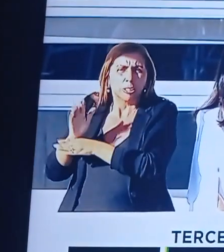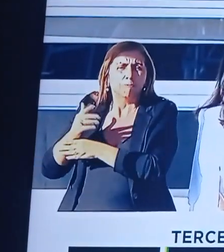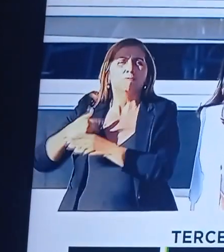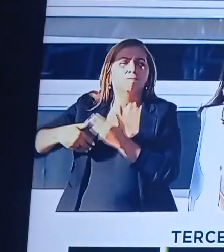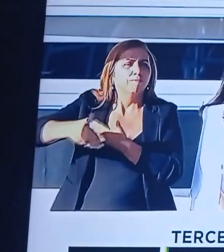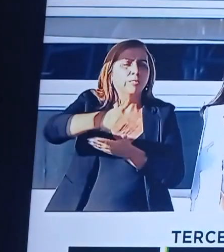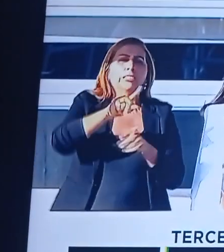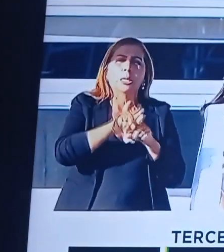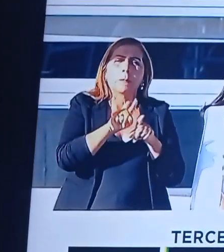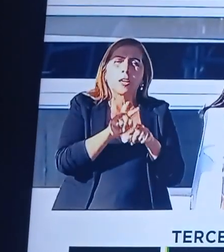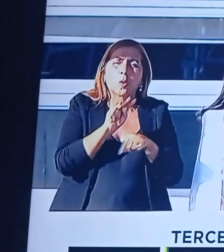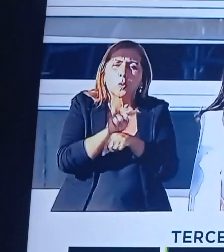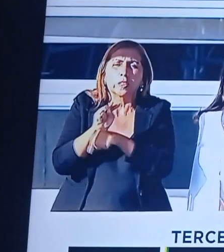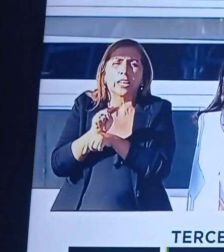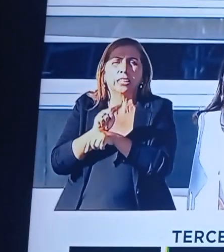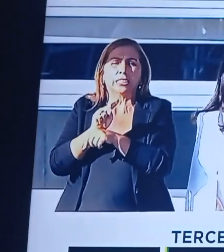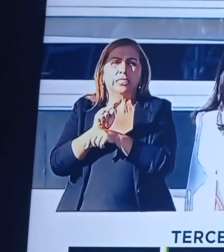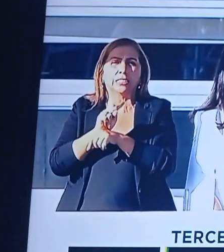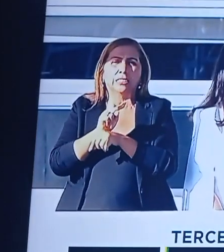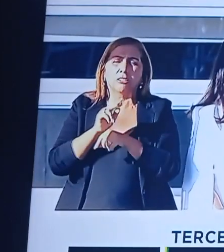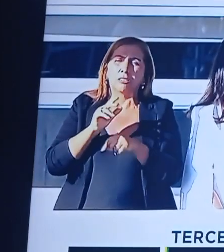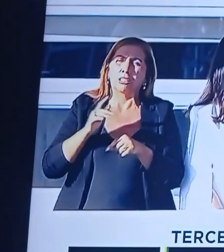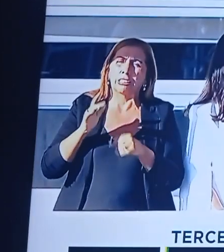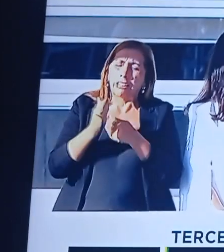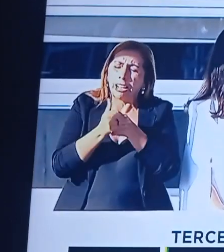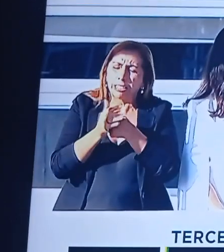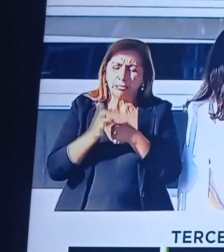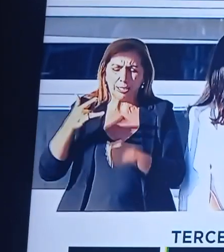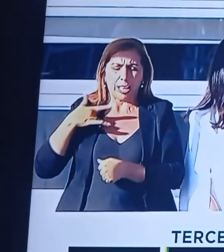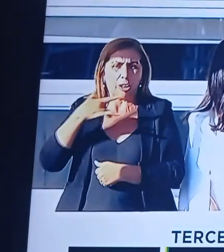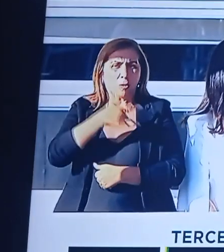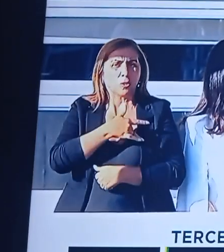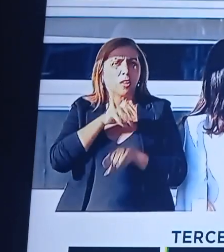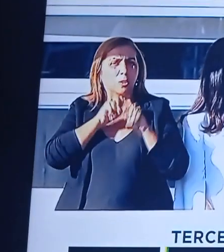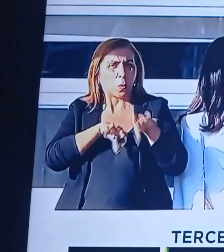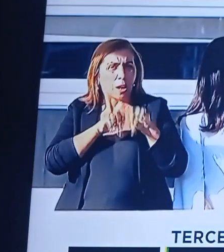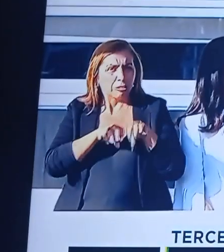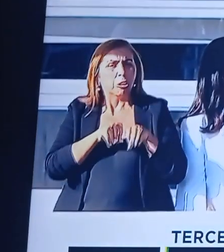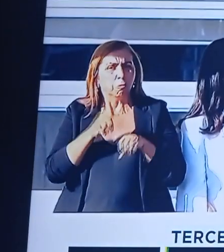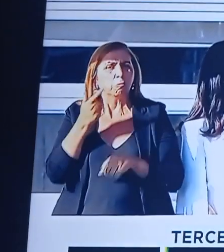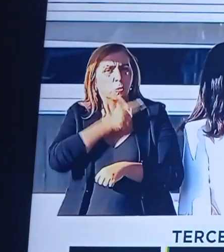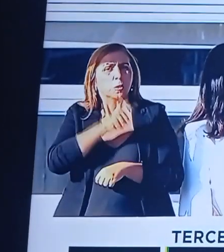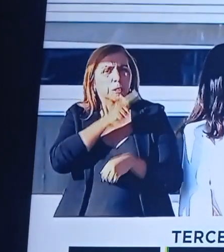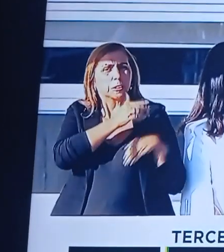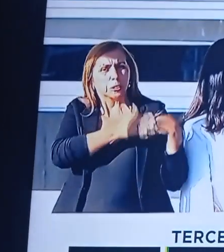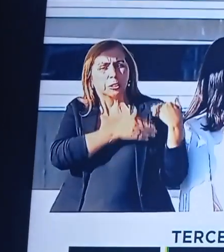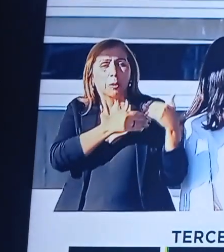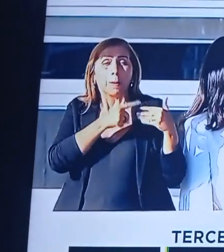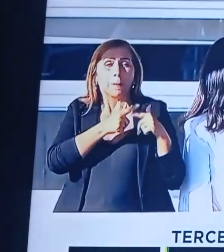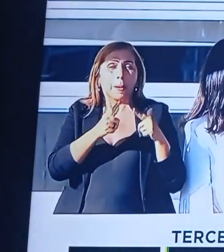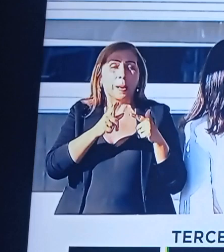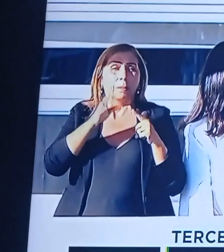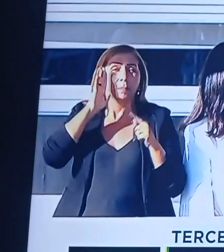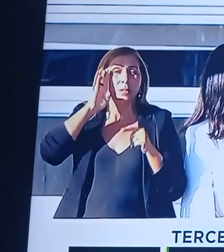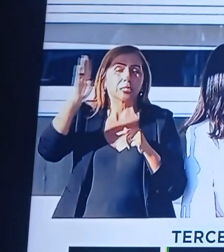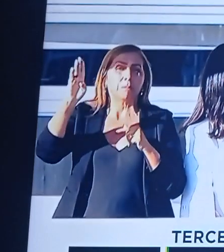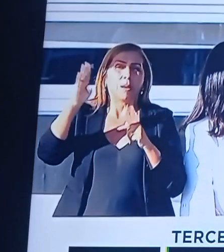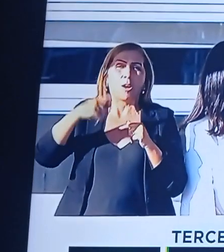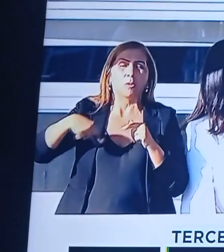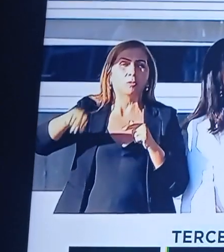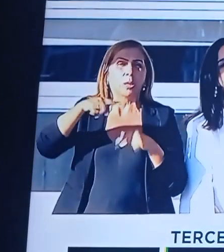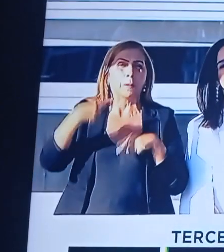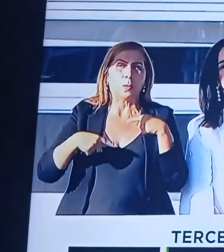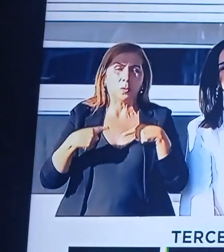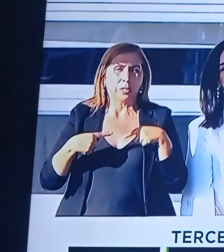de cuidar com carinho da saúde e da educação, e cuidamos. Mas o principal compromisso que assumimos em